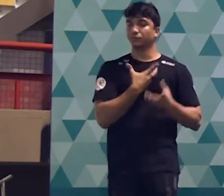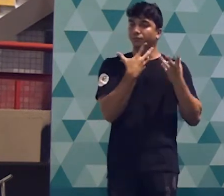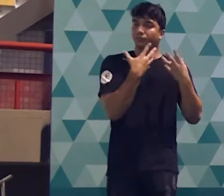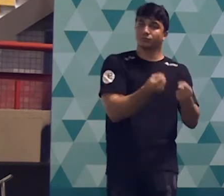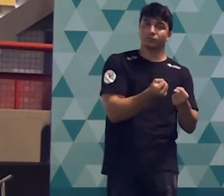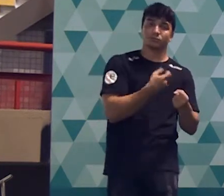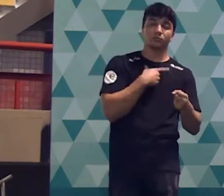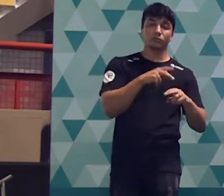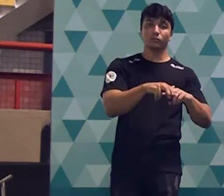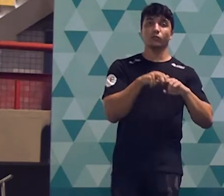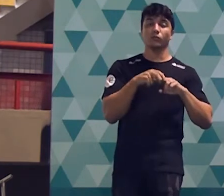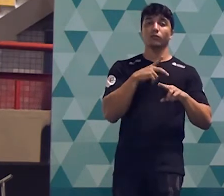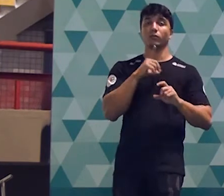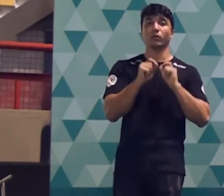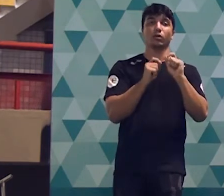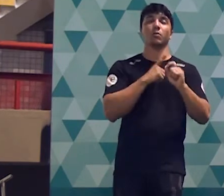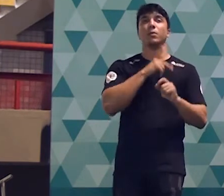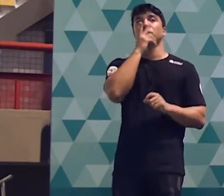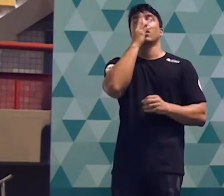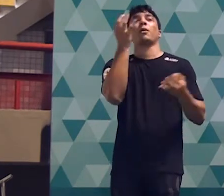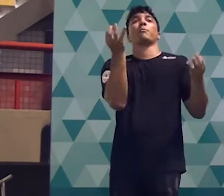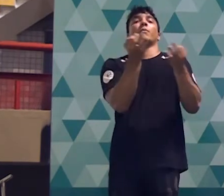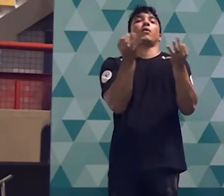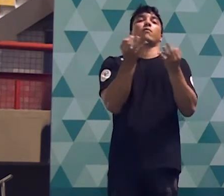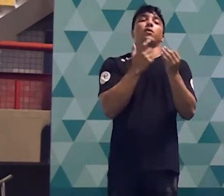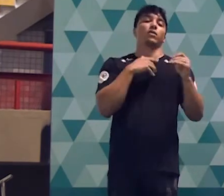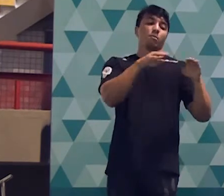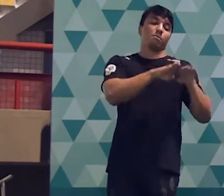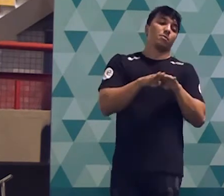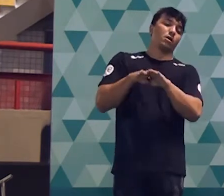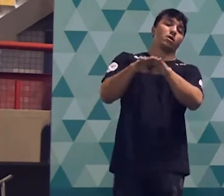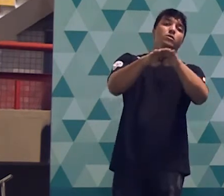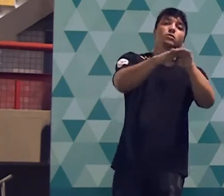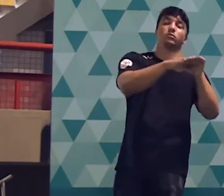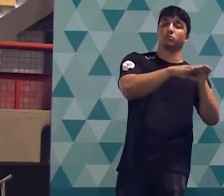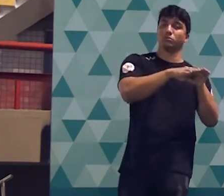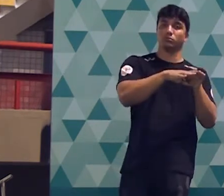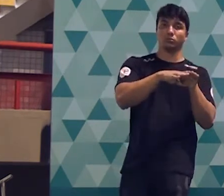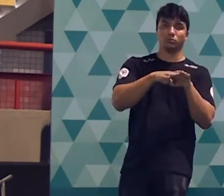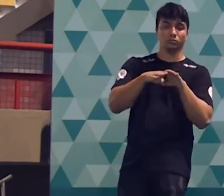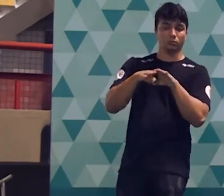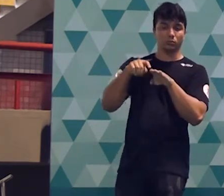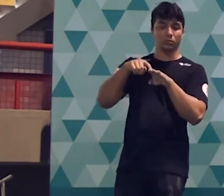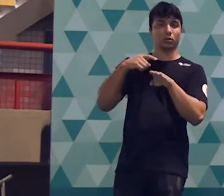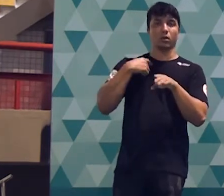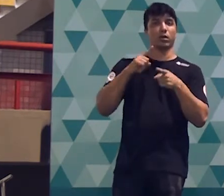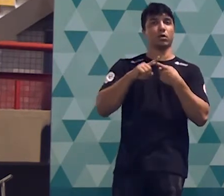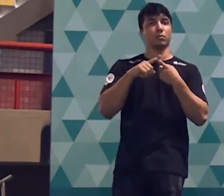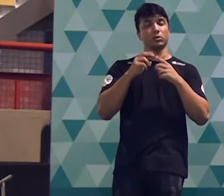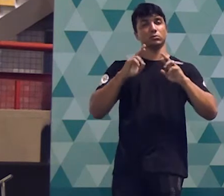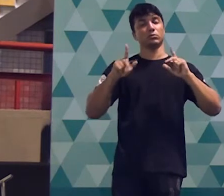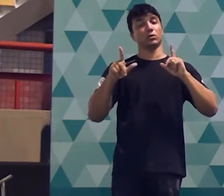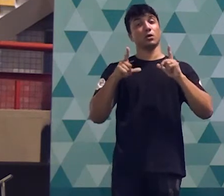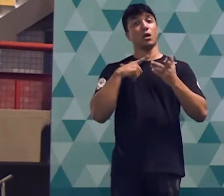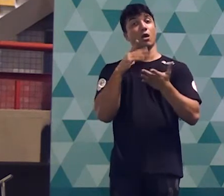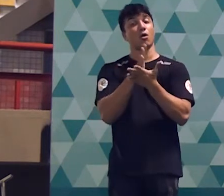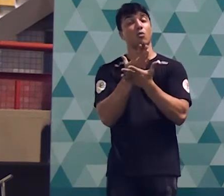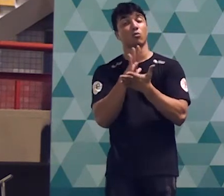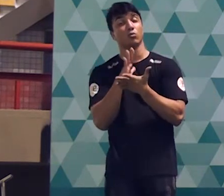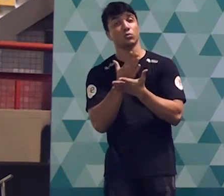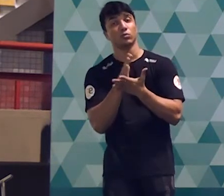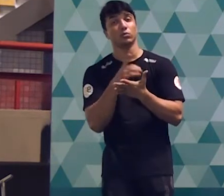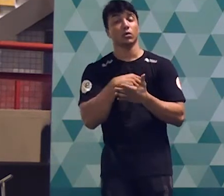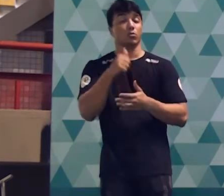Então esse modelo de perfeição que segue padrões, até esses padrões são relativos. Já houve época que a